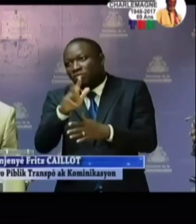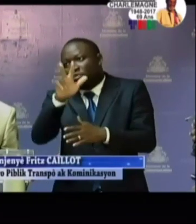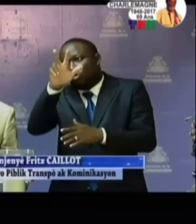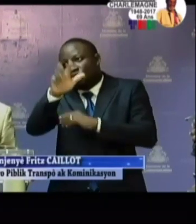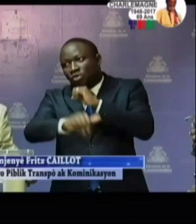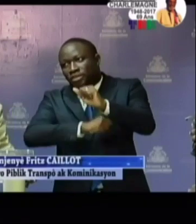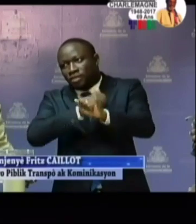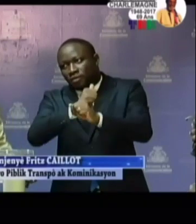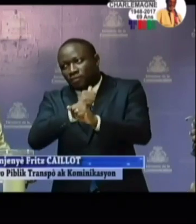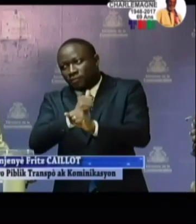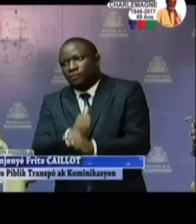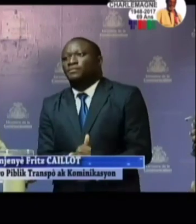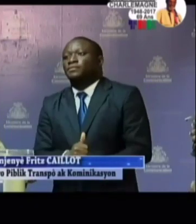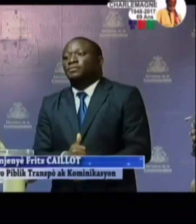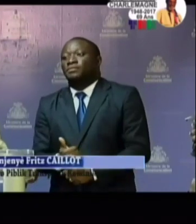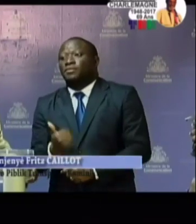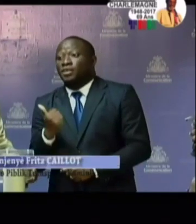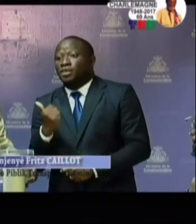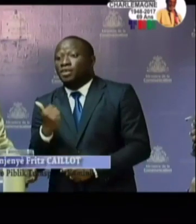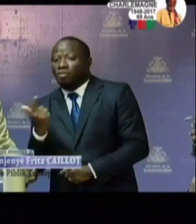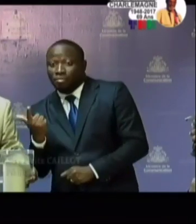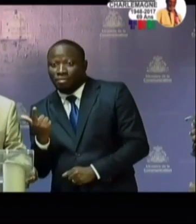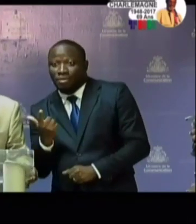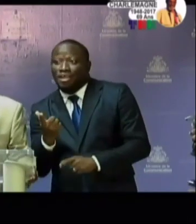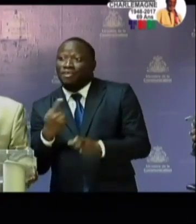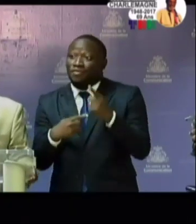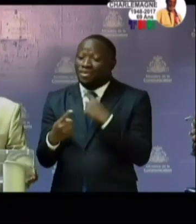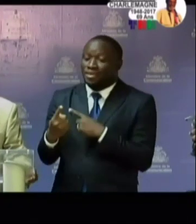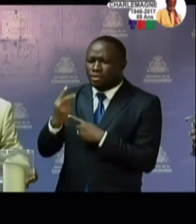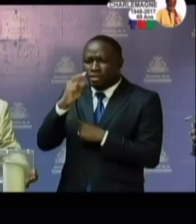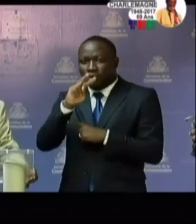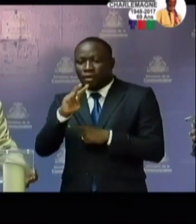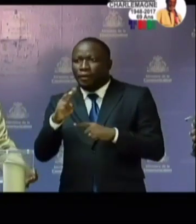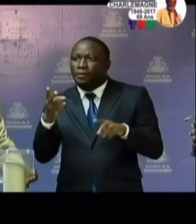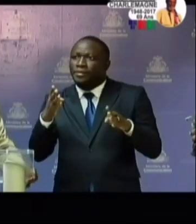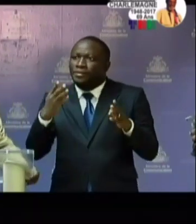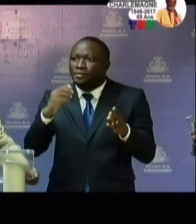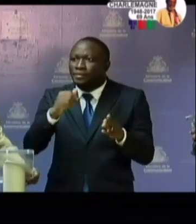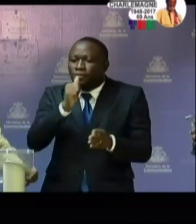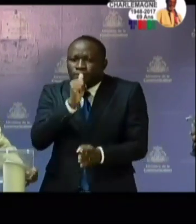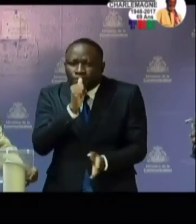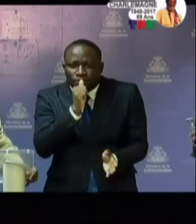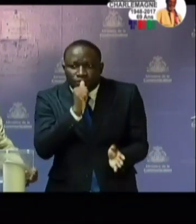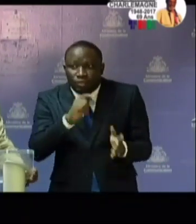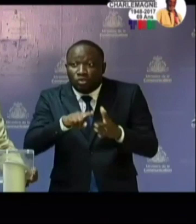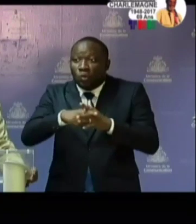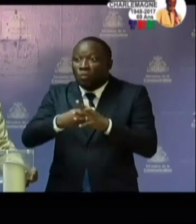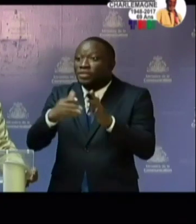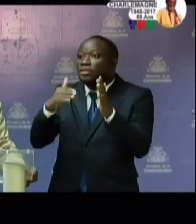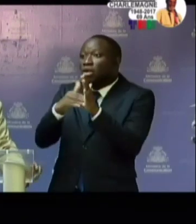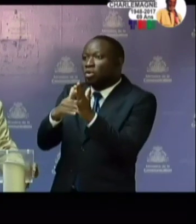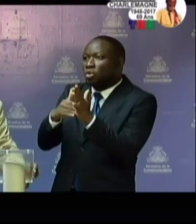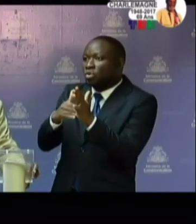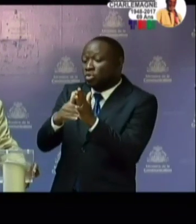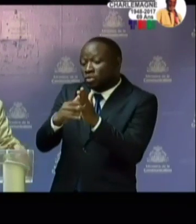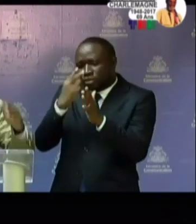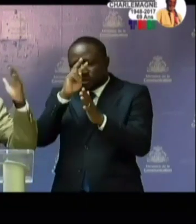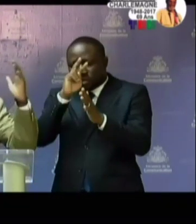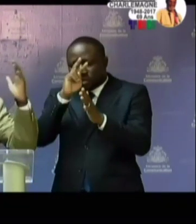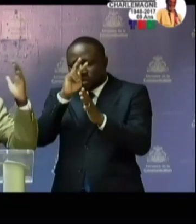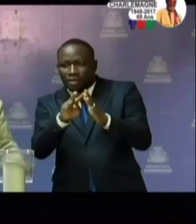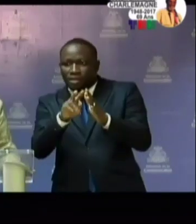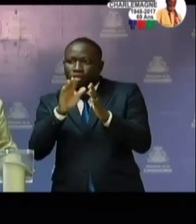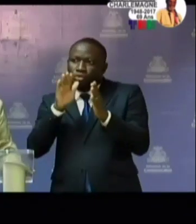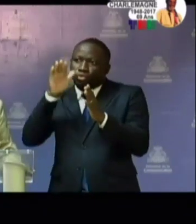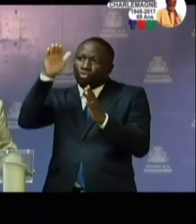3 ans. Et moi-même, les montées là, son projet qui était censé au point mort, nous censé réactiver le projet. Donc, nous avons gardé les viaducs